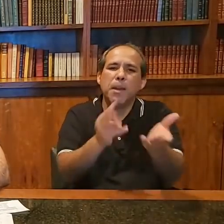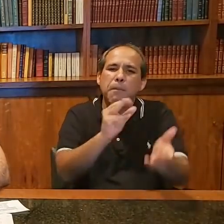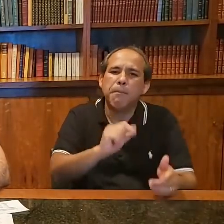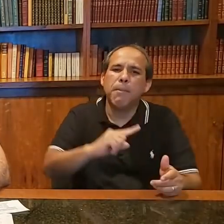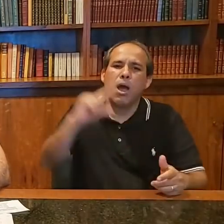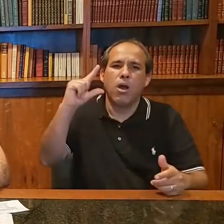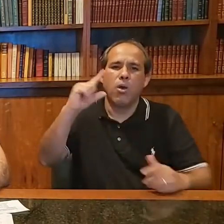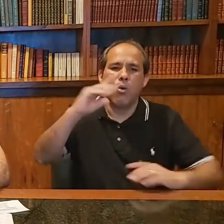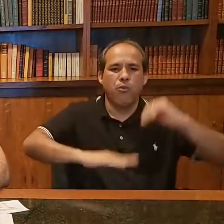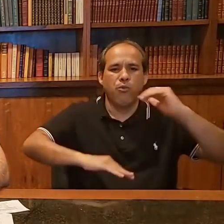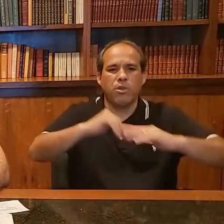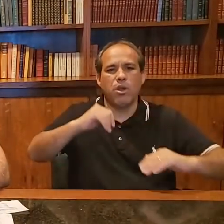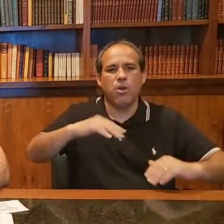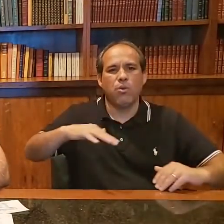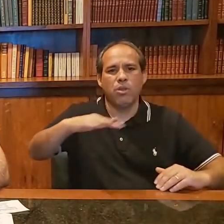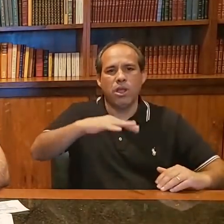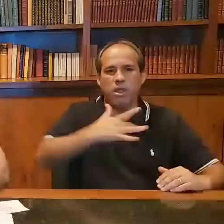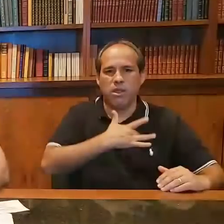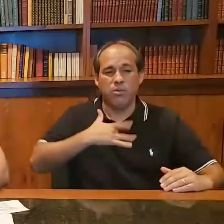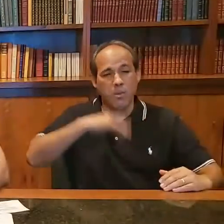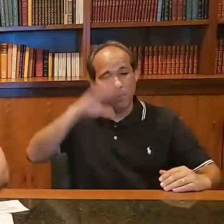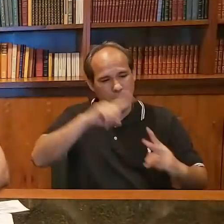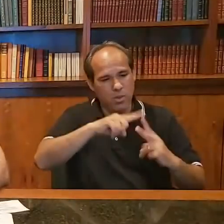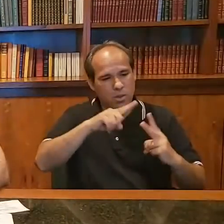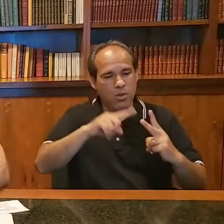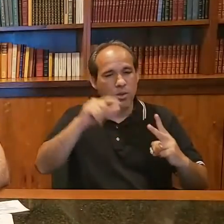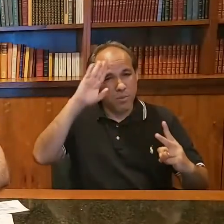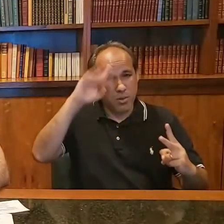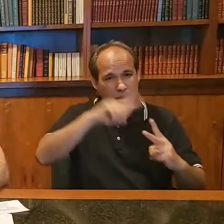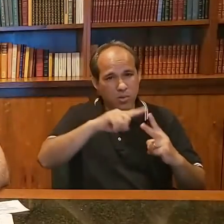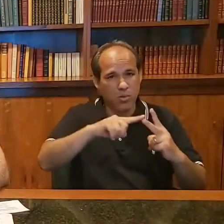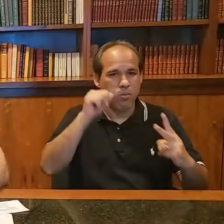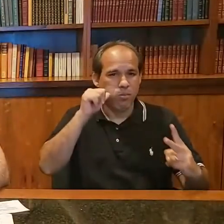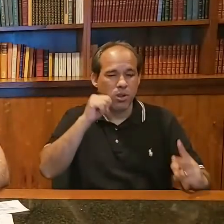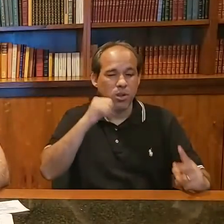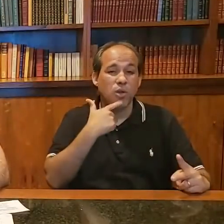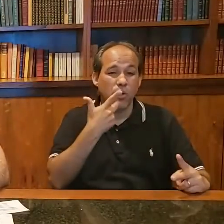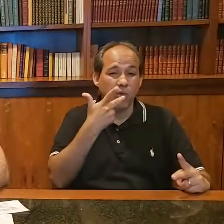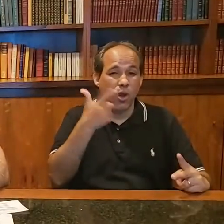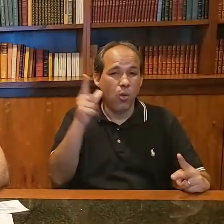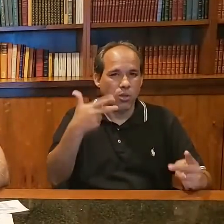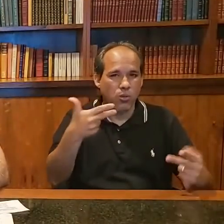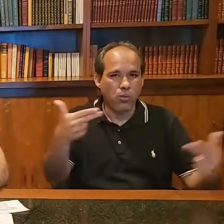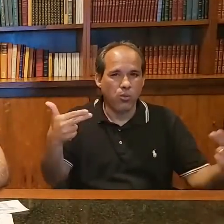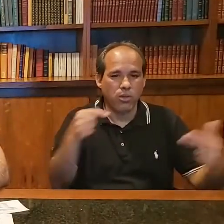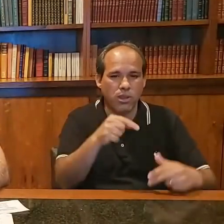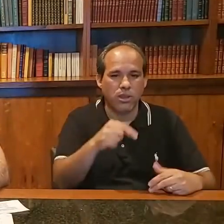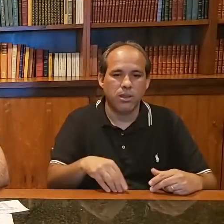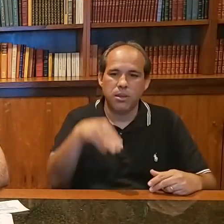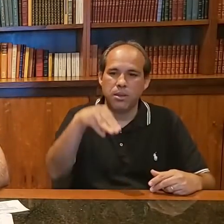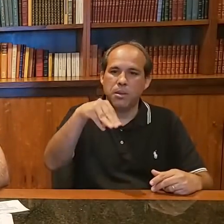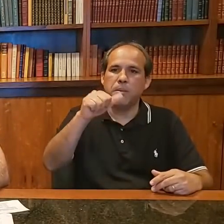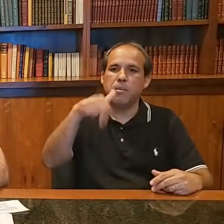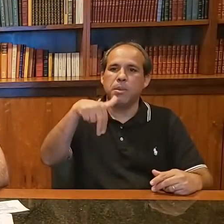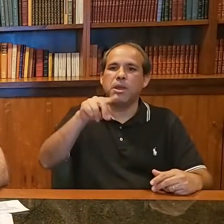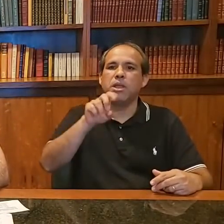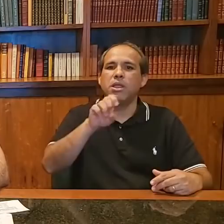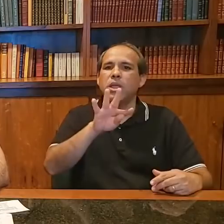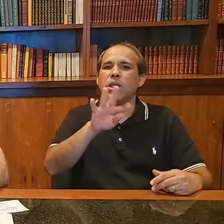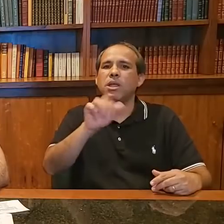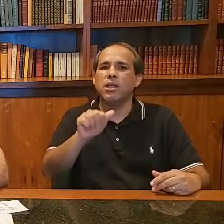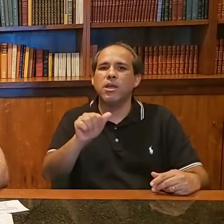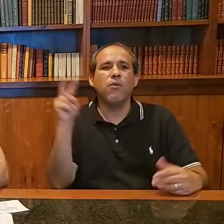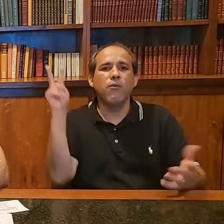saúde que iam lá depois, especial as mulheres. Agora quero falar mais uma coisa aqui, né? O Mandetta esteve na CPI, foi muito